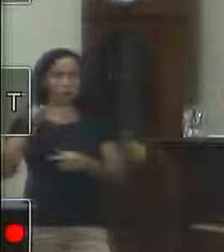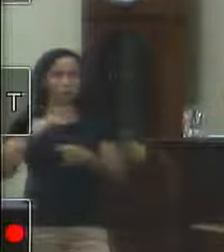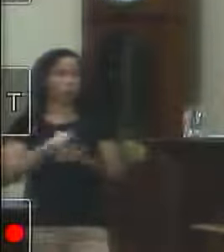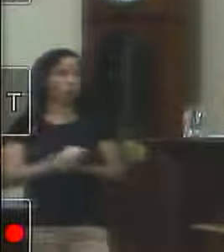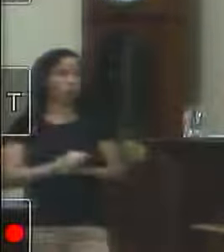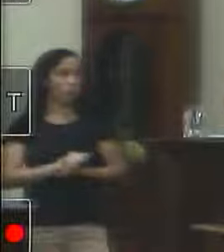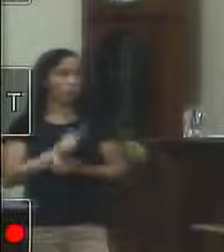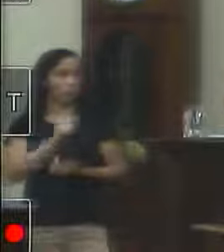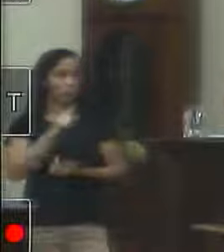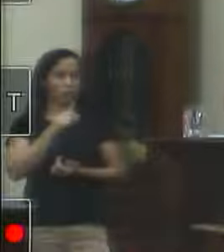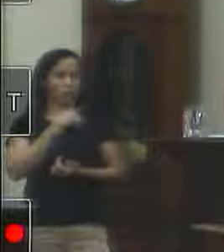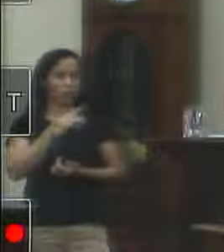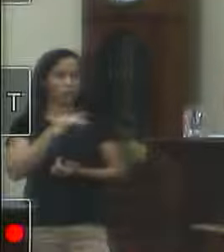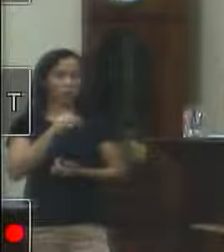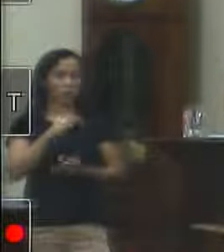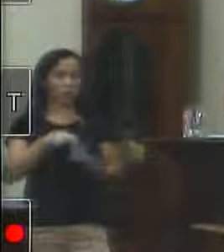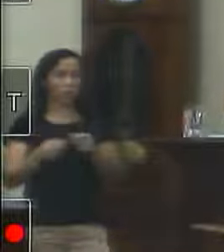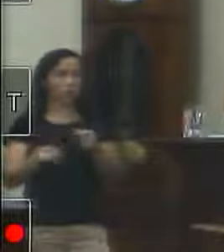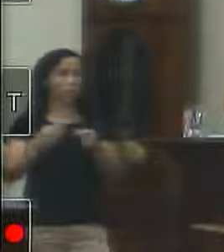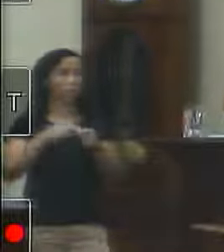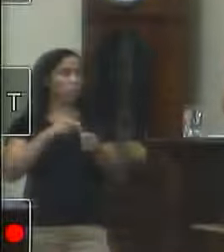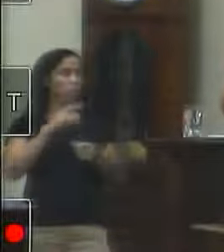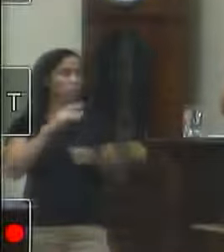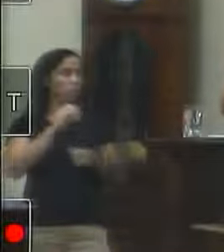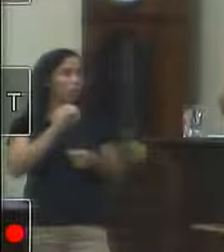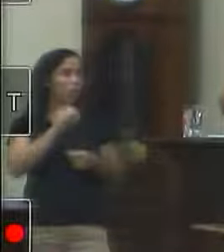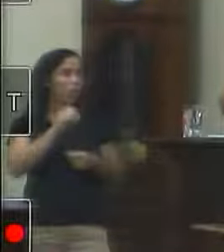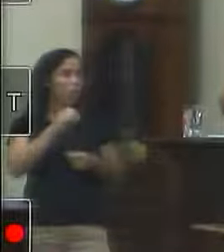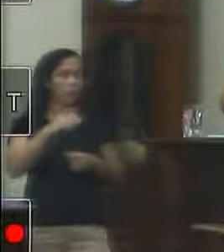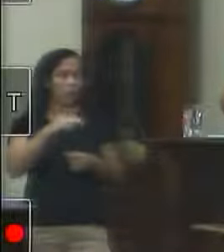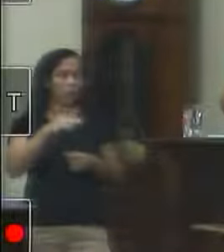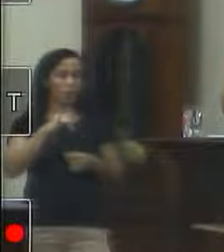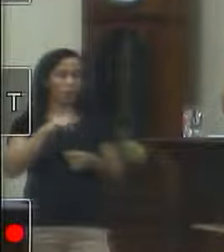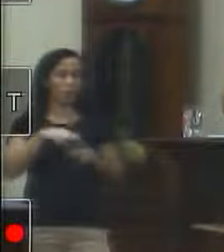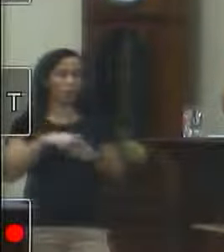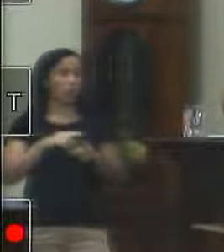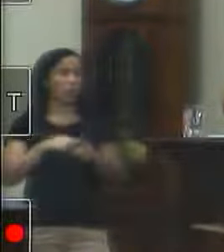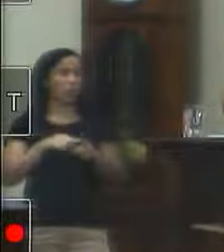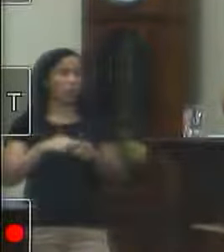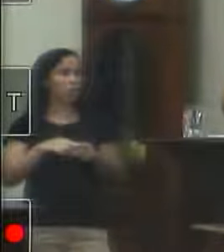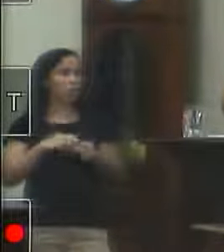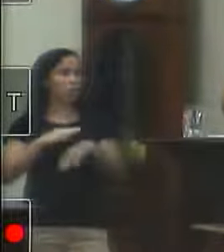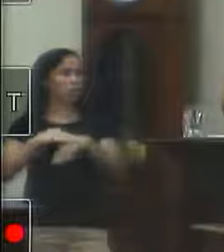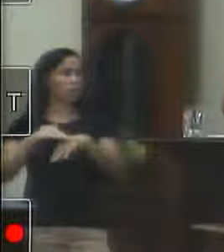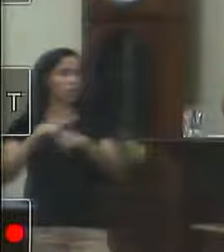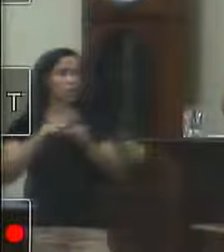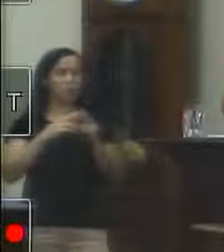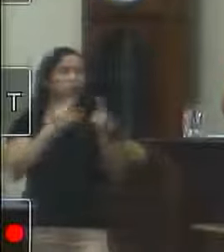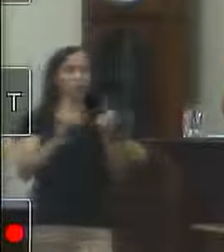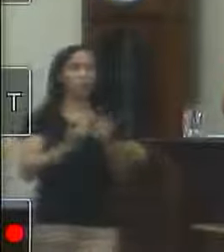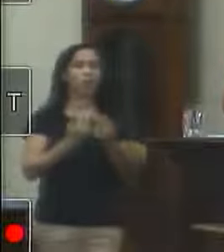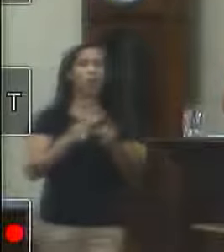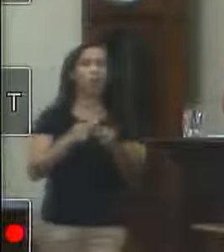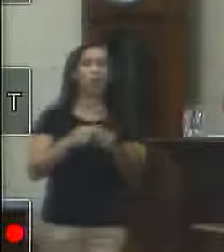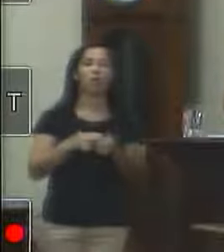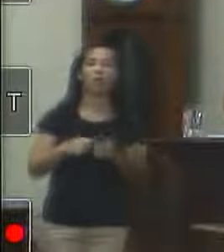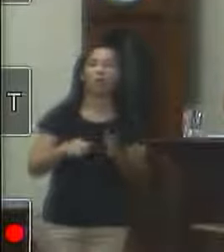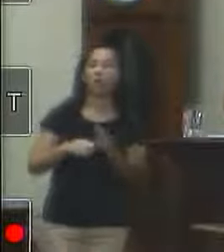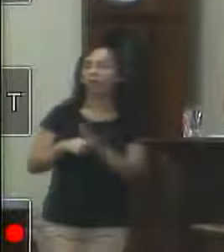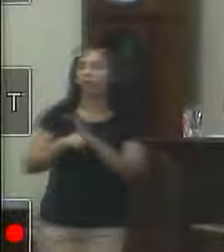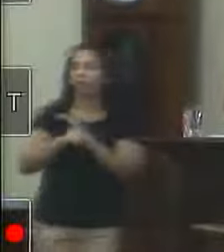a Glória retorna na minha sala, Rosemary, mudou tudo em conservatória. Foi chamada para uma reunião na